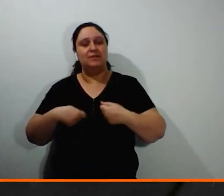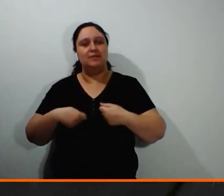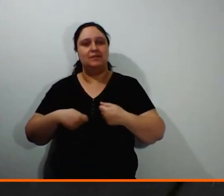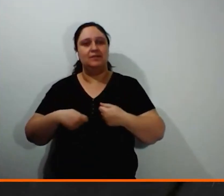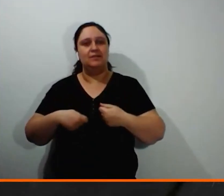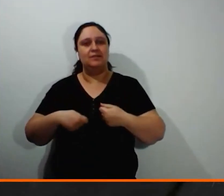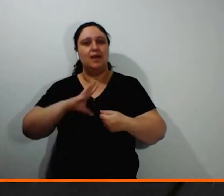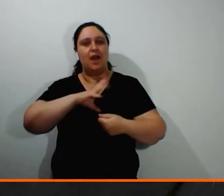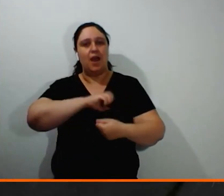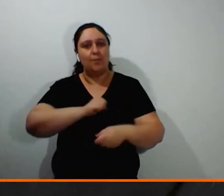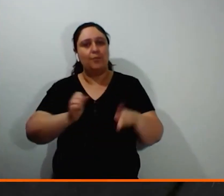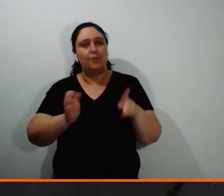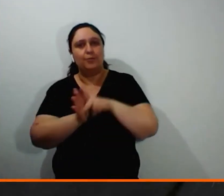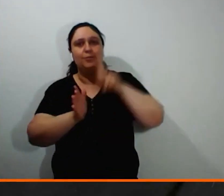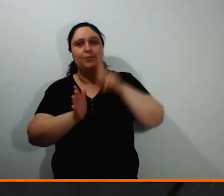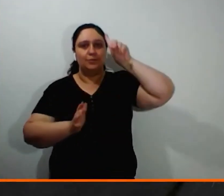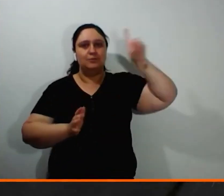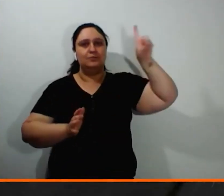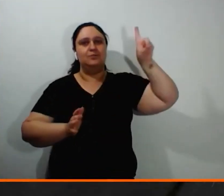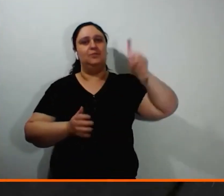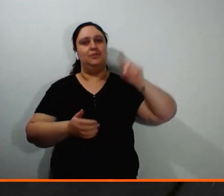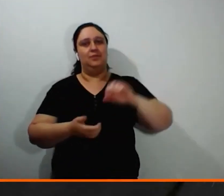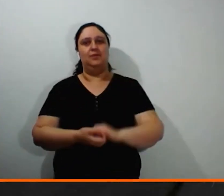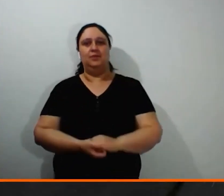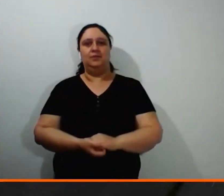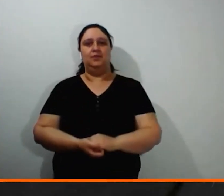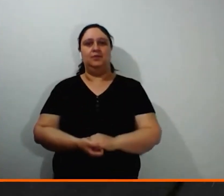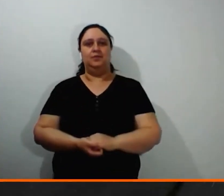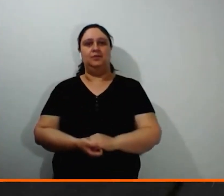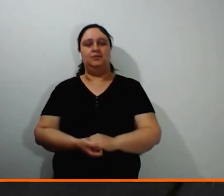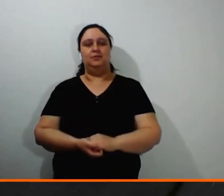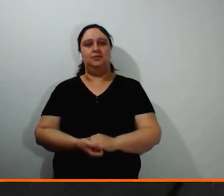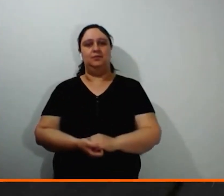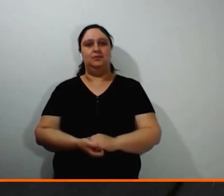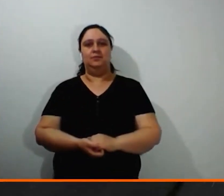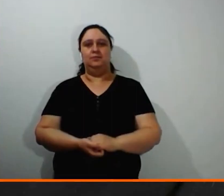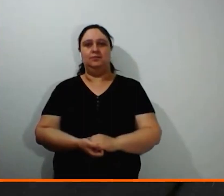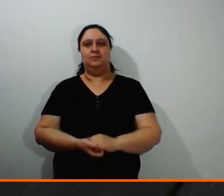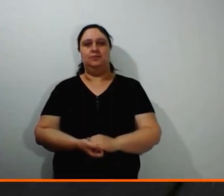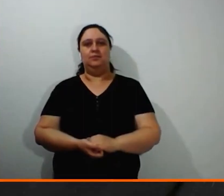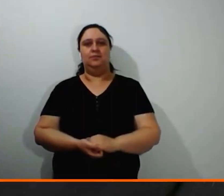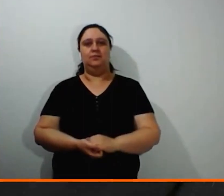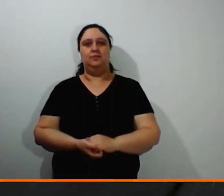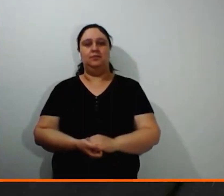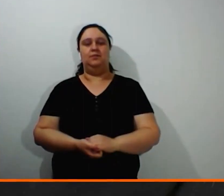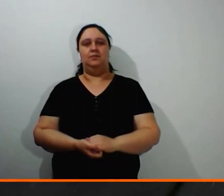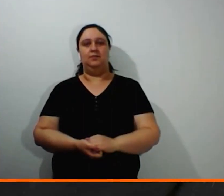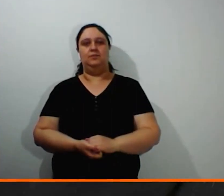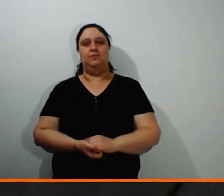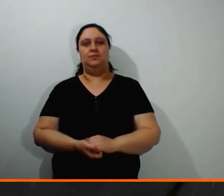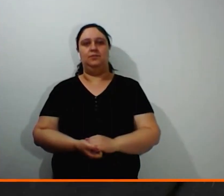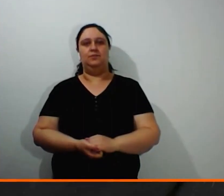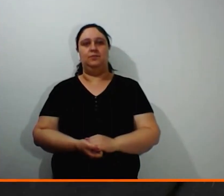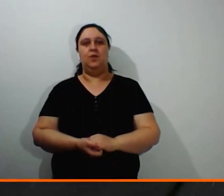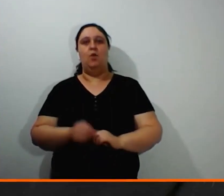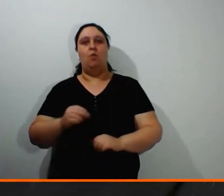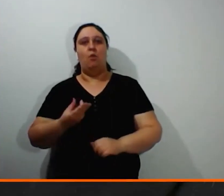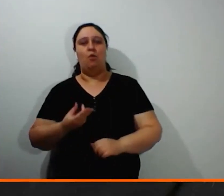difícil, porque certamente vai acontecer situações que você vai ter vontade de